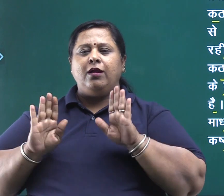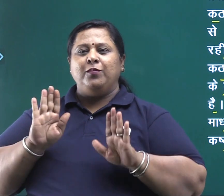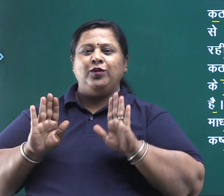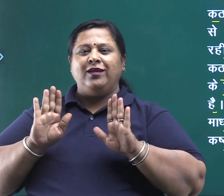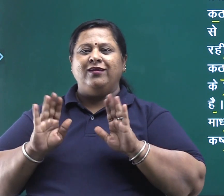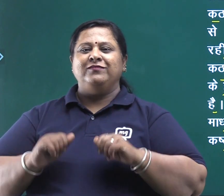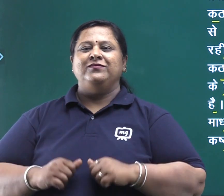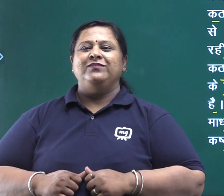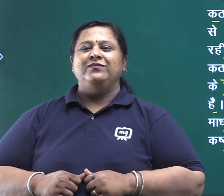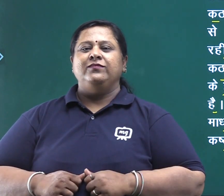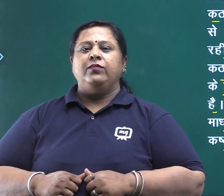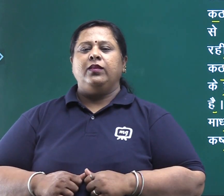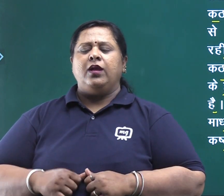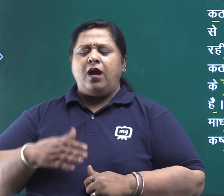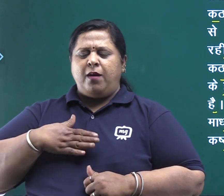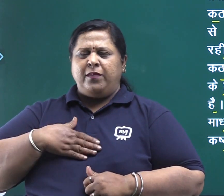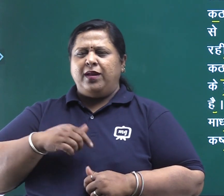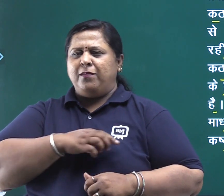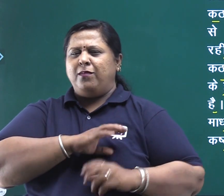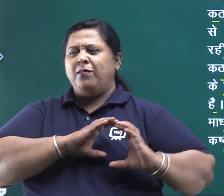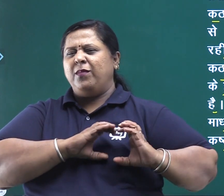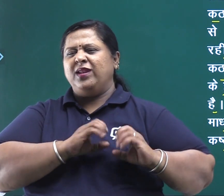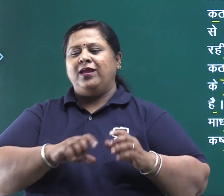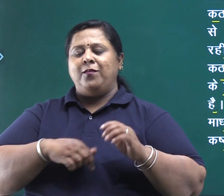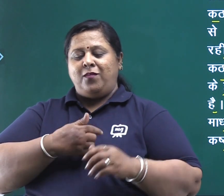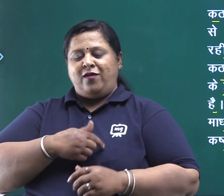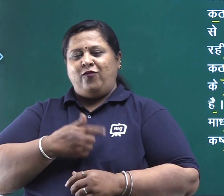कठपुतलियाँ अपने मन के भावों को